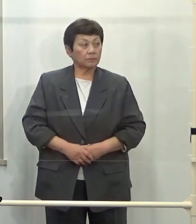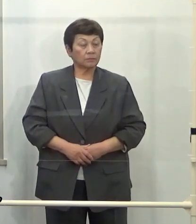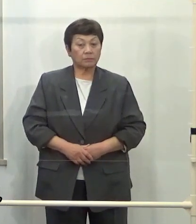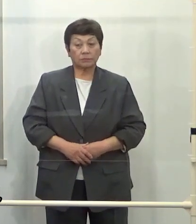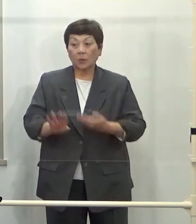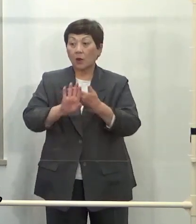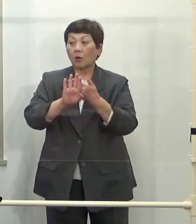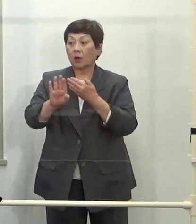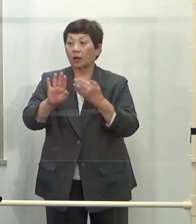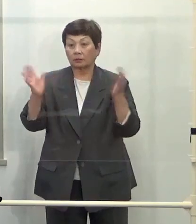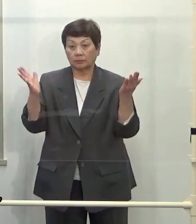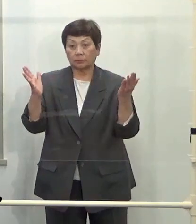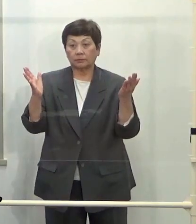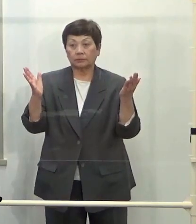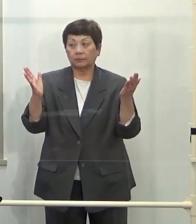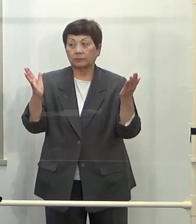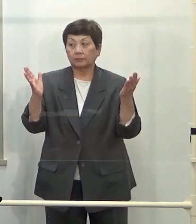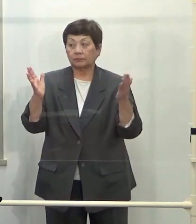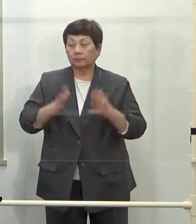これよろしいですか。